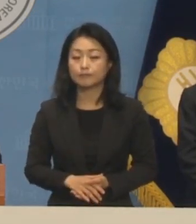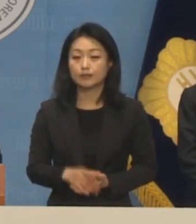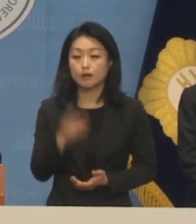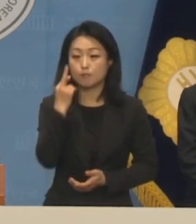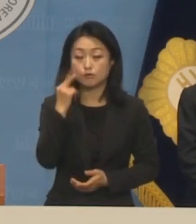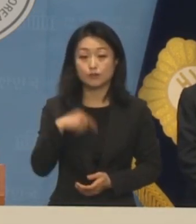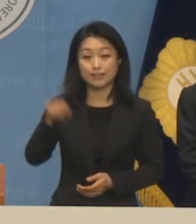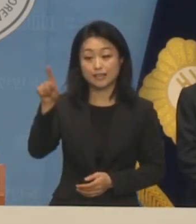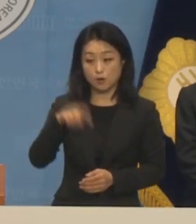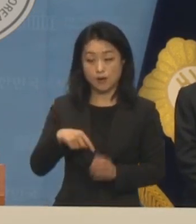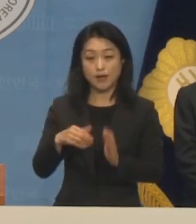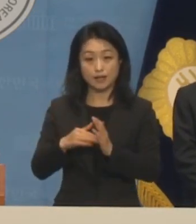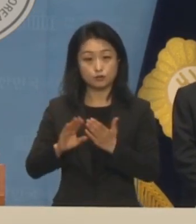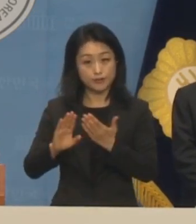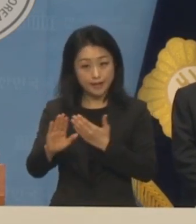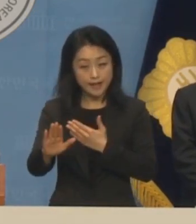통해서